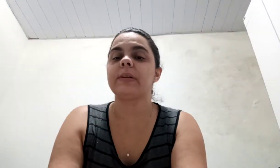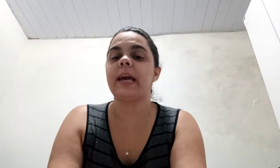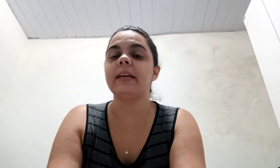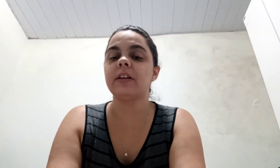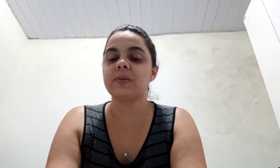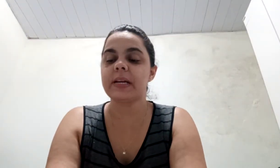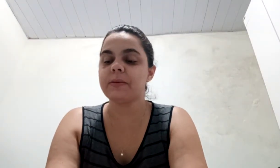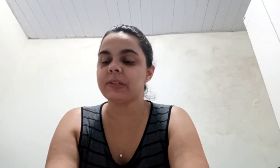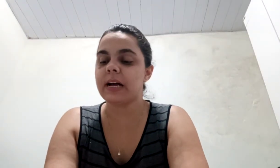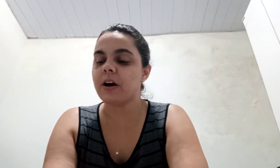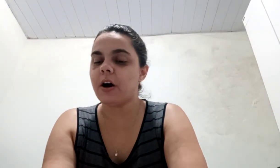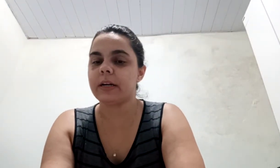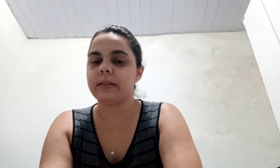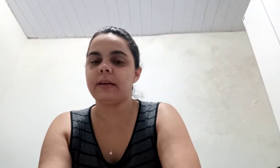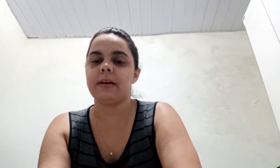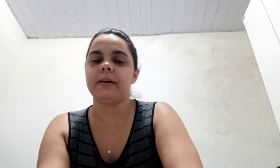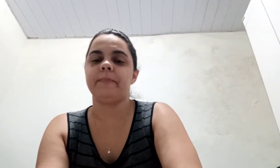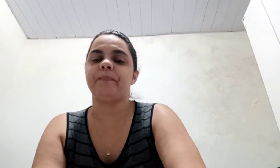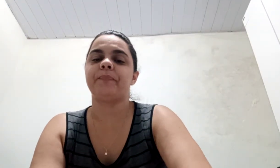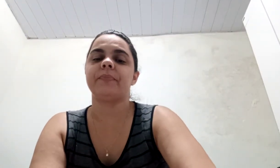é que nós faremos agora, tia?